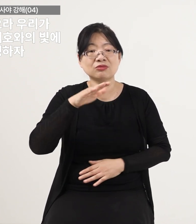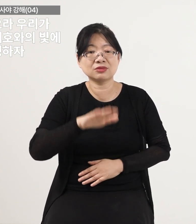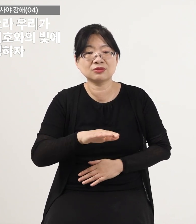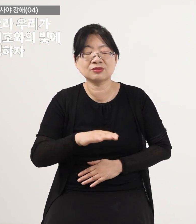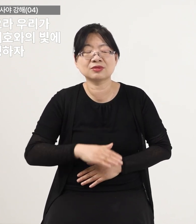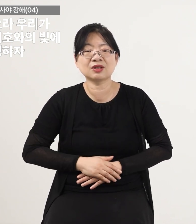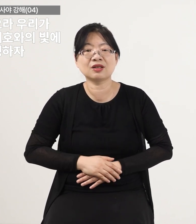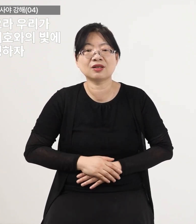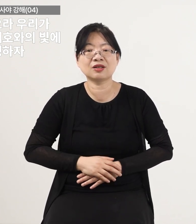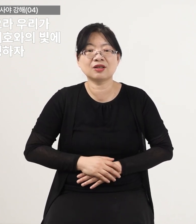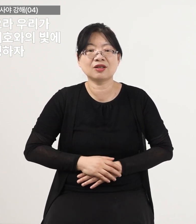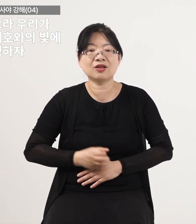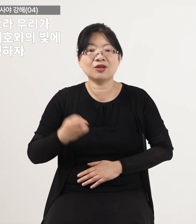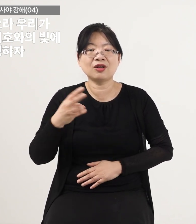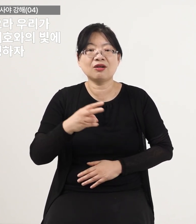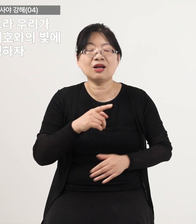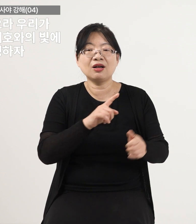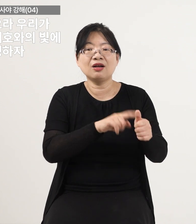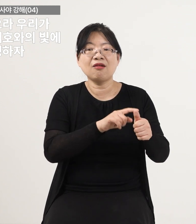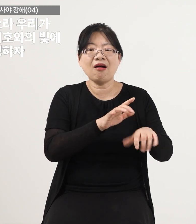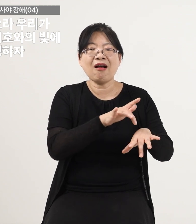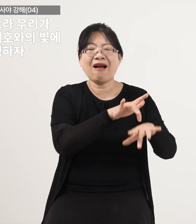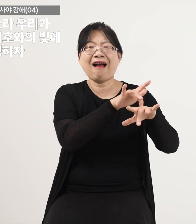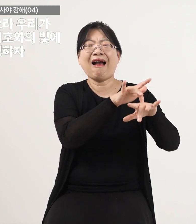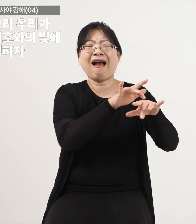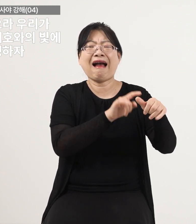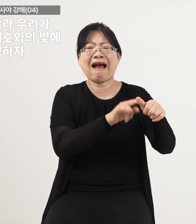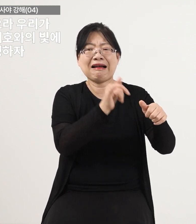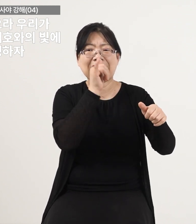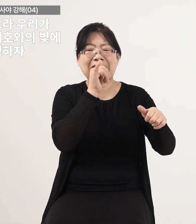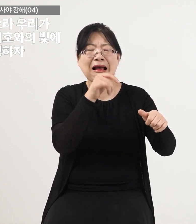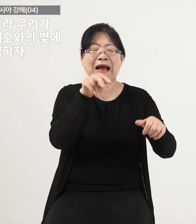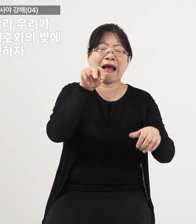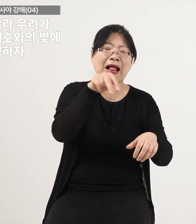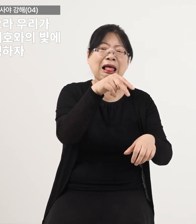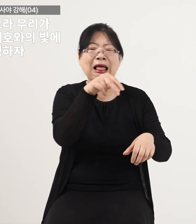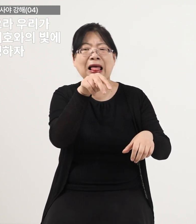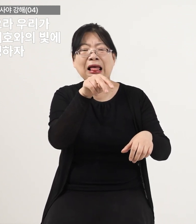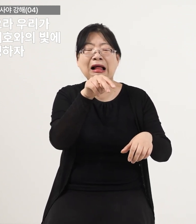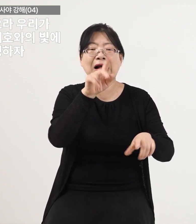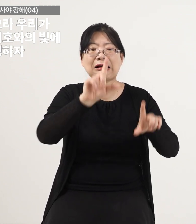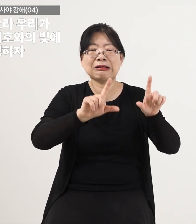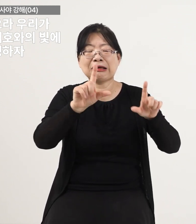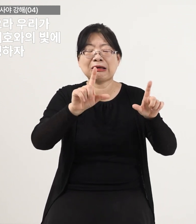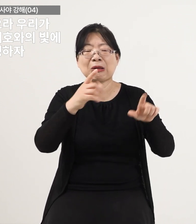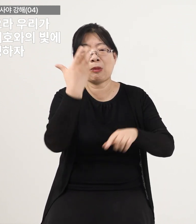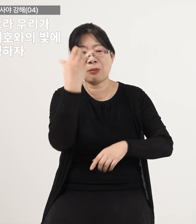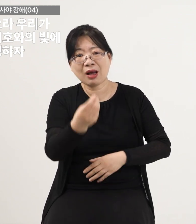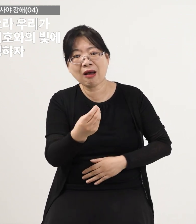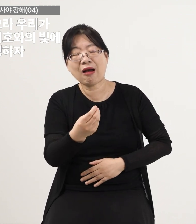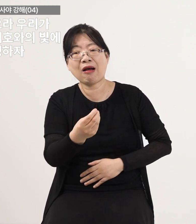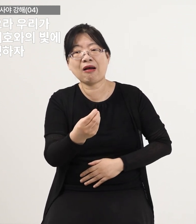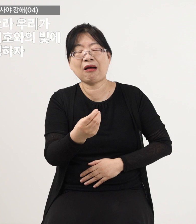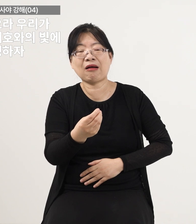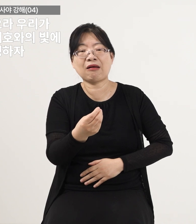무서운데, 또 상대는 막 귀신이 들려가지고 막 해롱해롱거리고 그러는 광경을